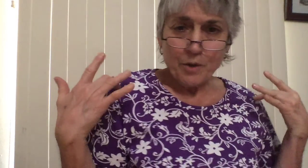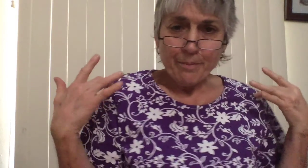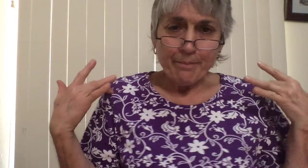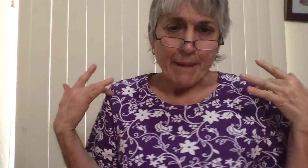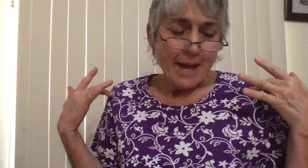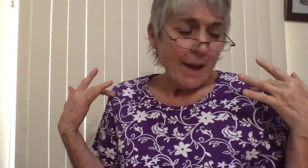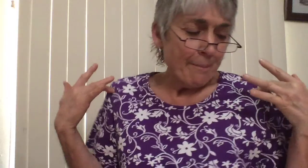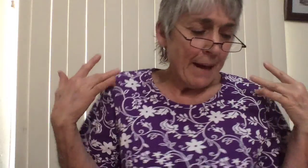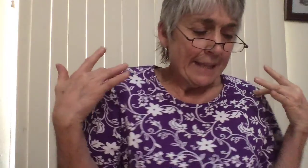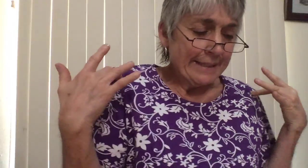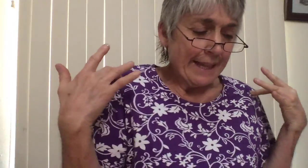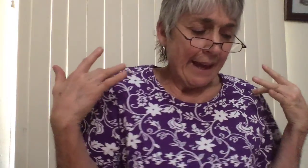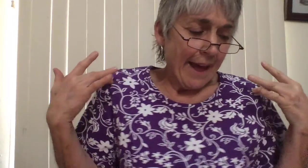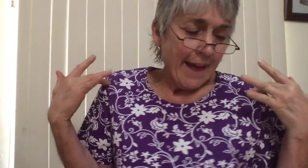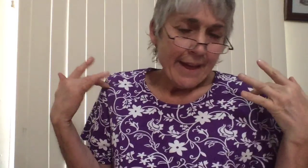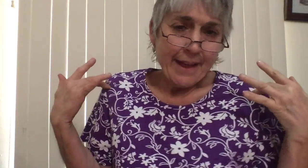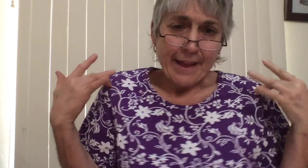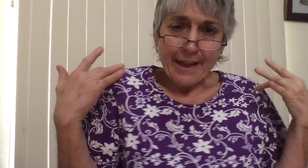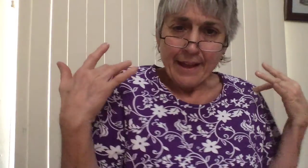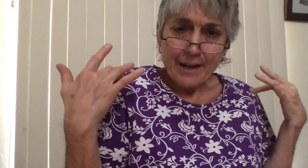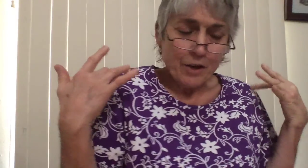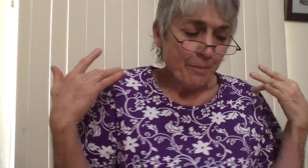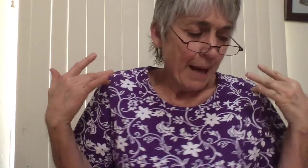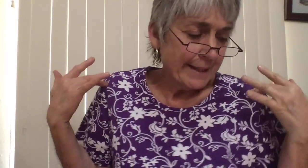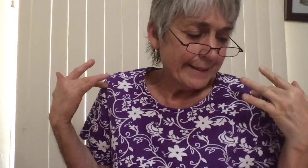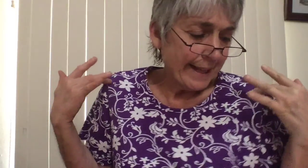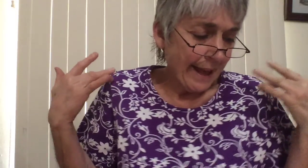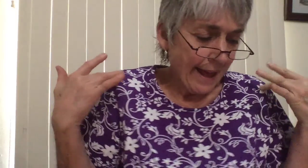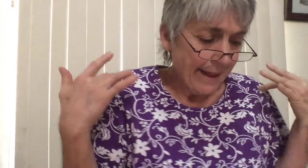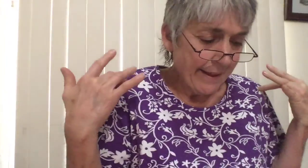le mannequin, le mannequin,